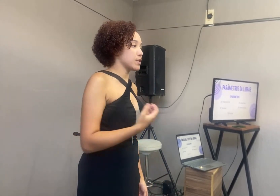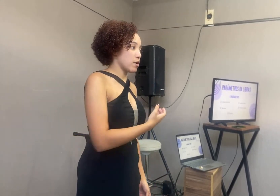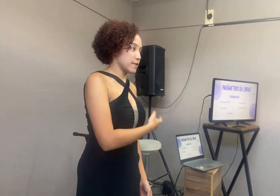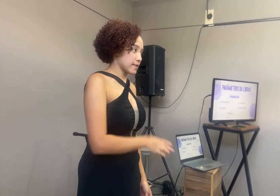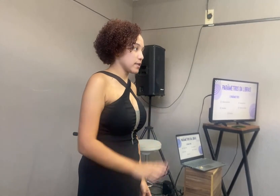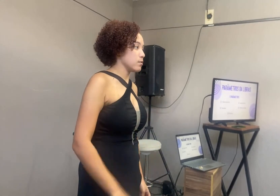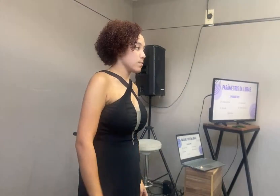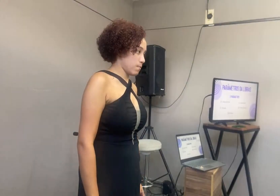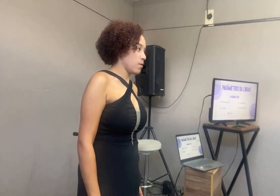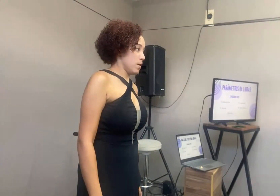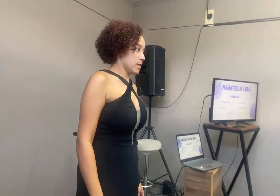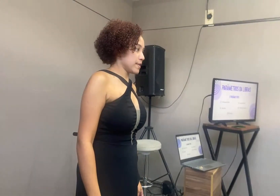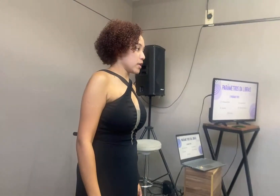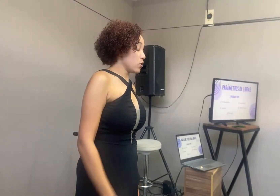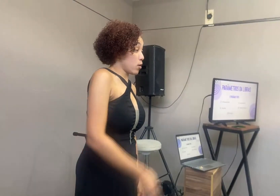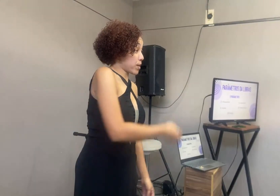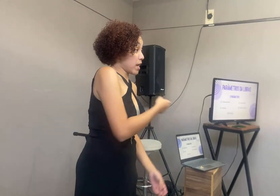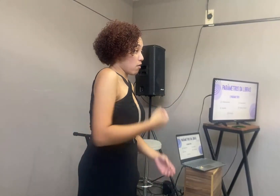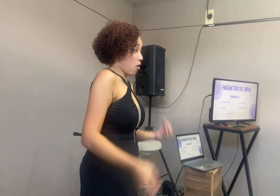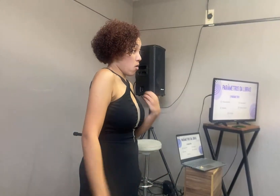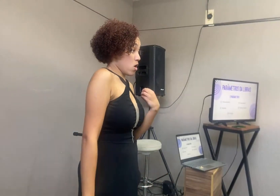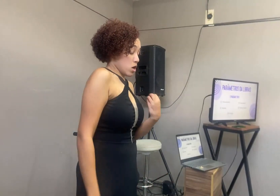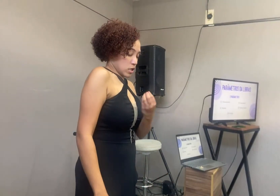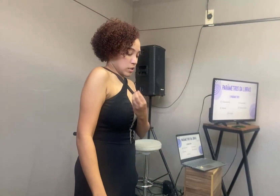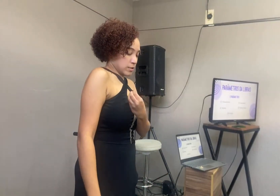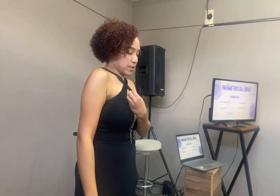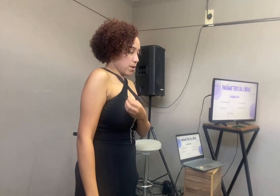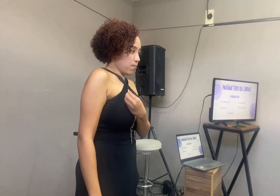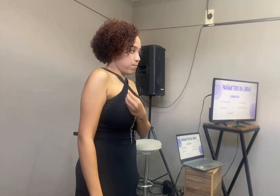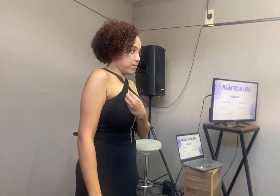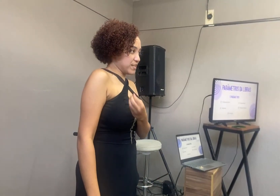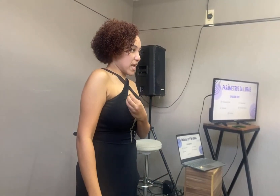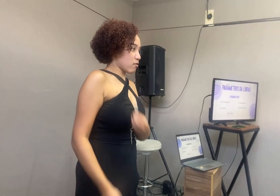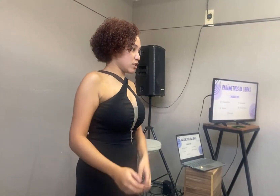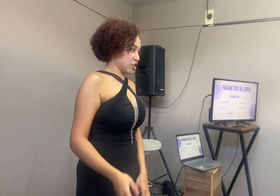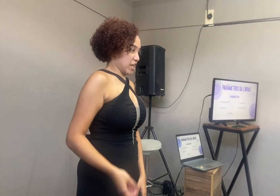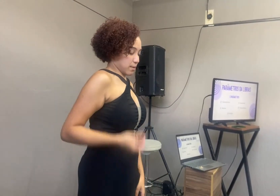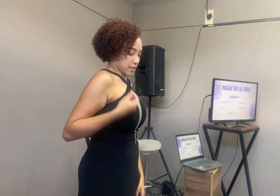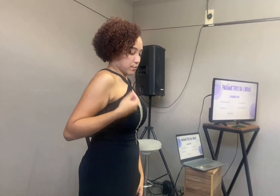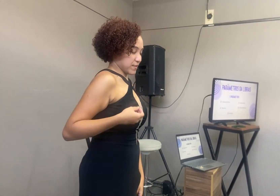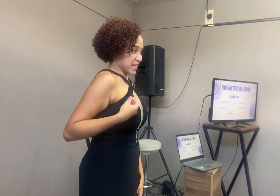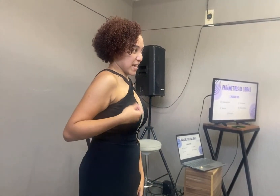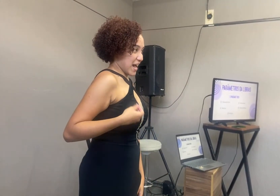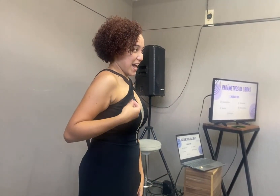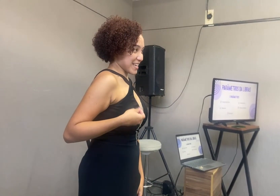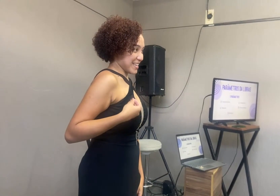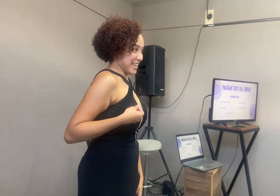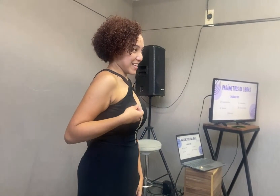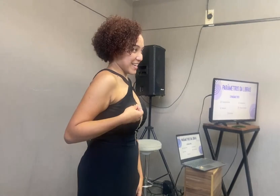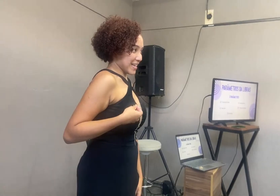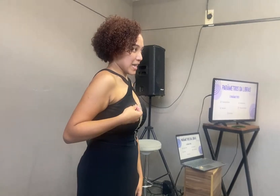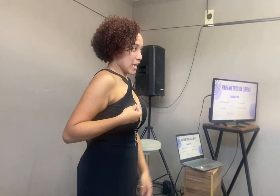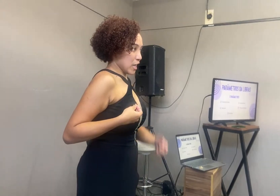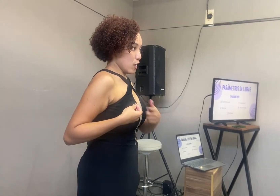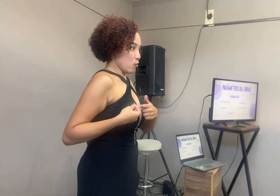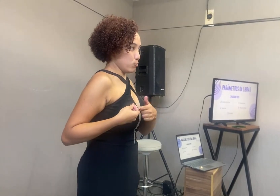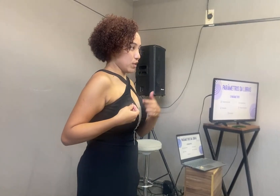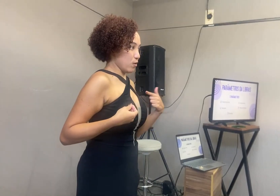estão sendo certo ou não. Porque igual, se eu fizer com a direita, mas eu fizer aqui, eu mudei o ponto